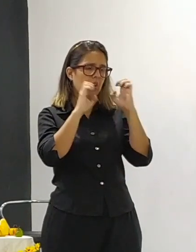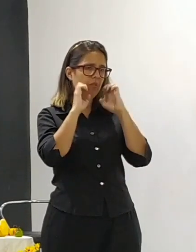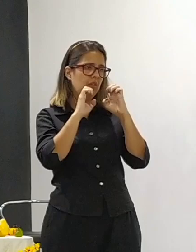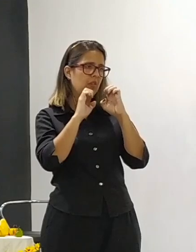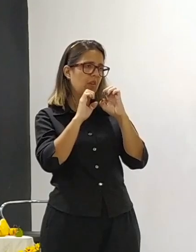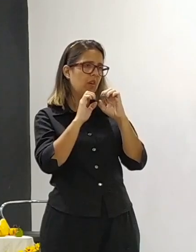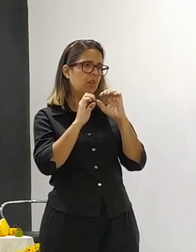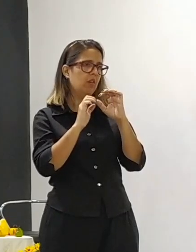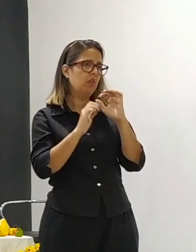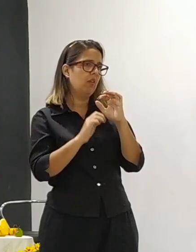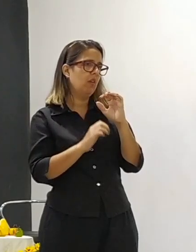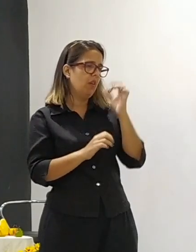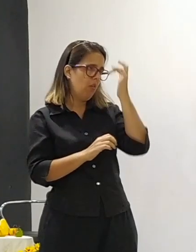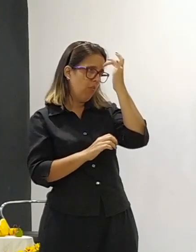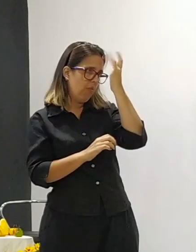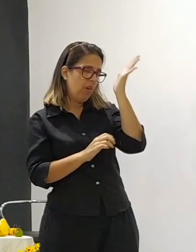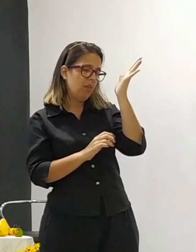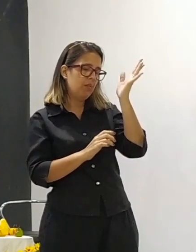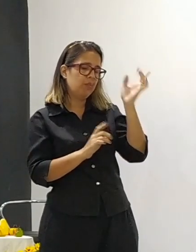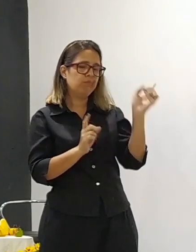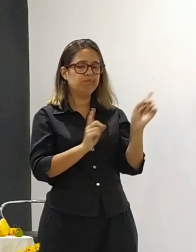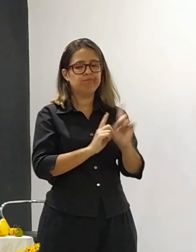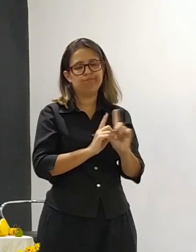de rosas. É verdade. Ninguém nunca disse.